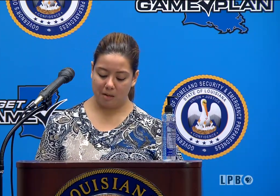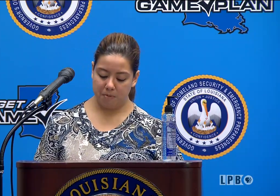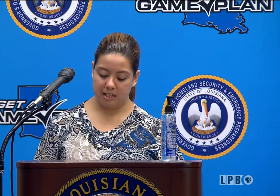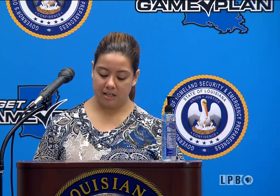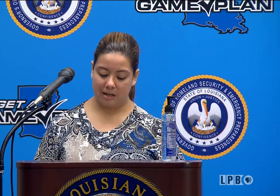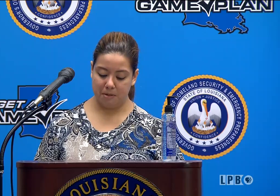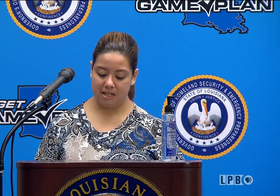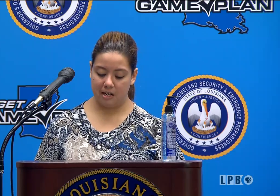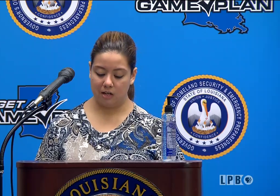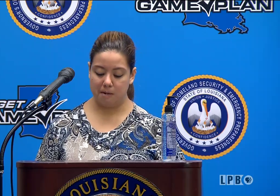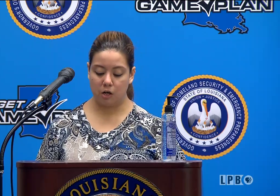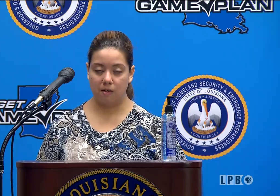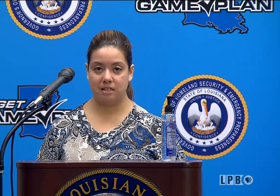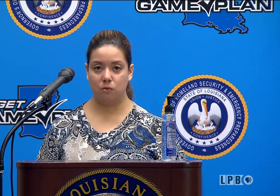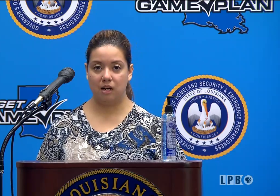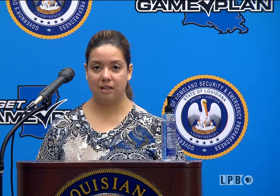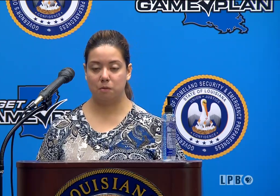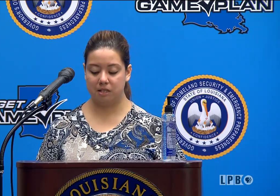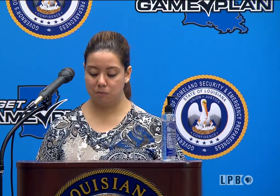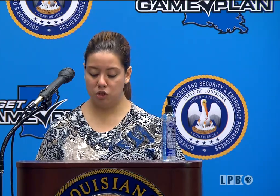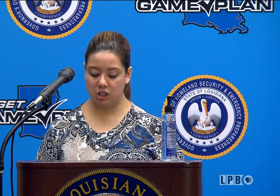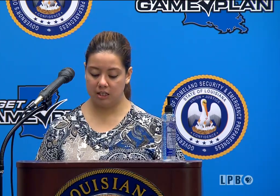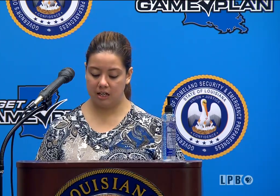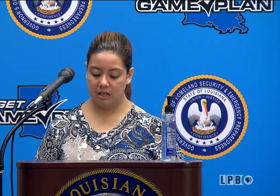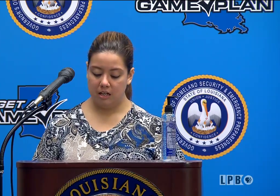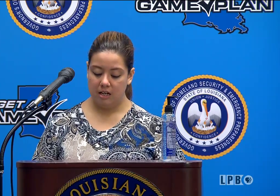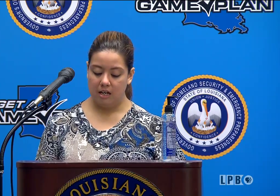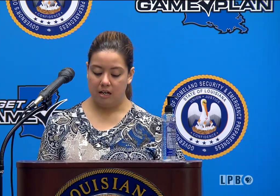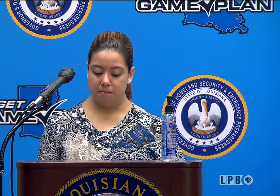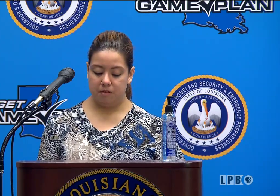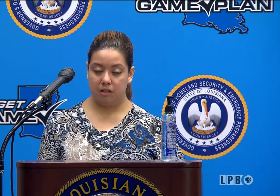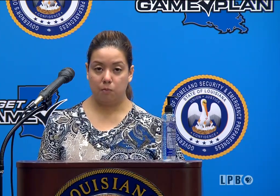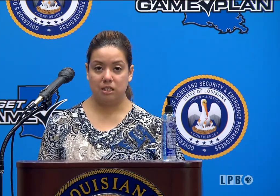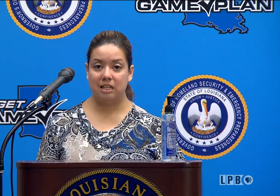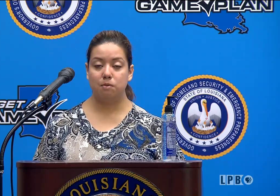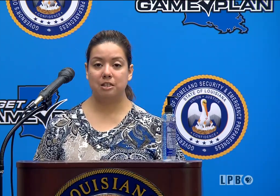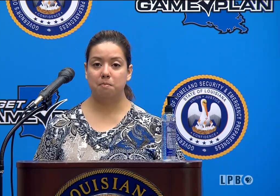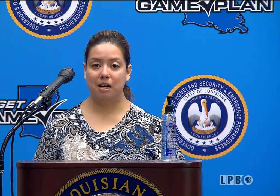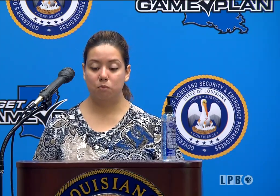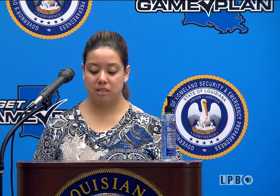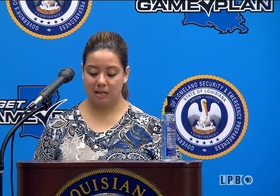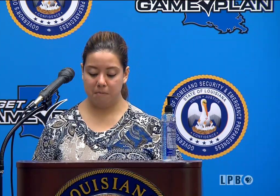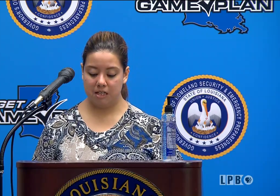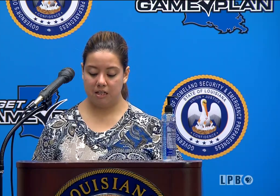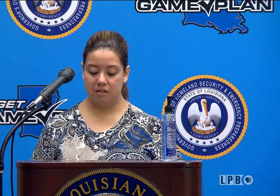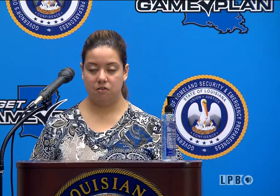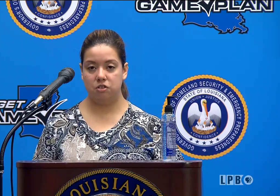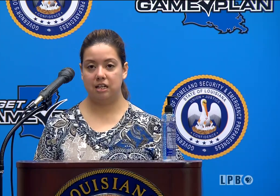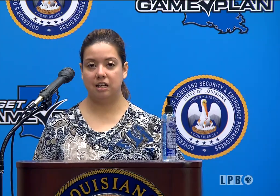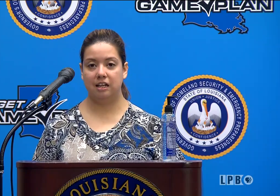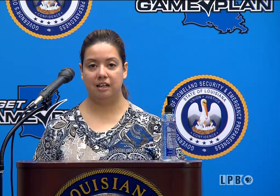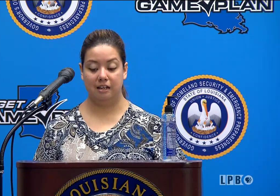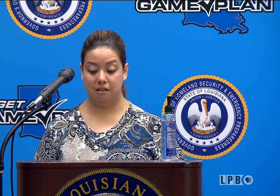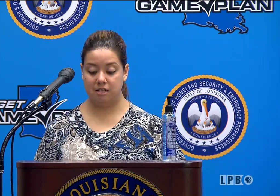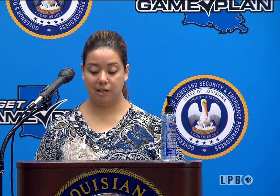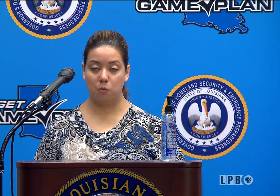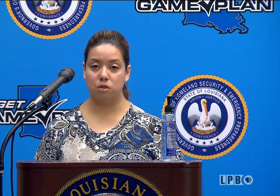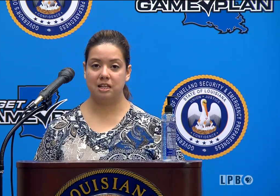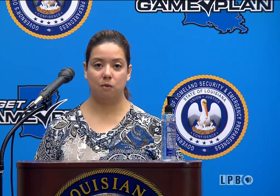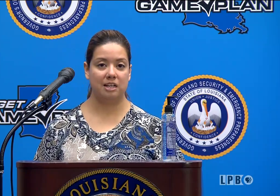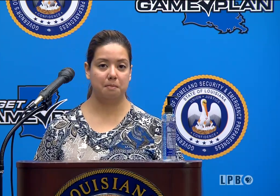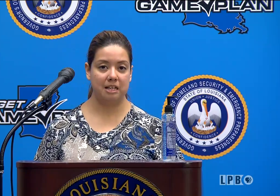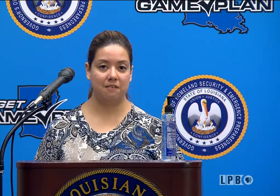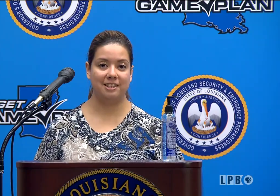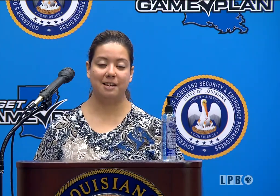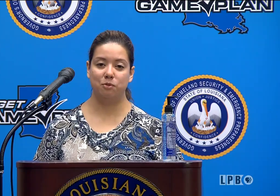Y también repite que aunque Marco va a ser una tormenta muy chiquita, tenemos que tomarla muy seriamente, ya que como